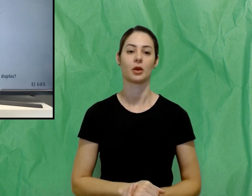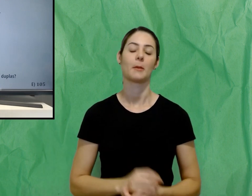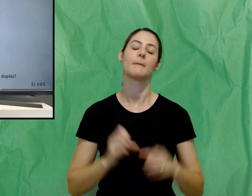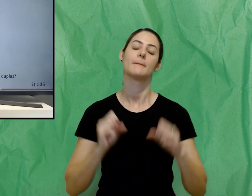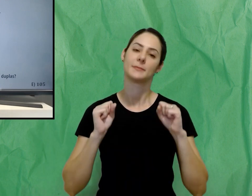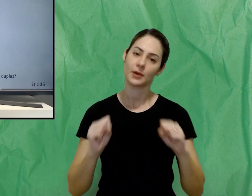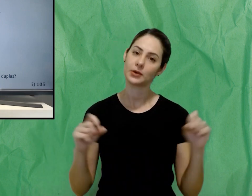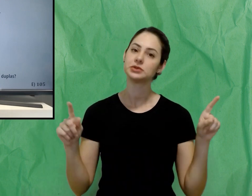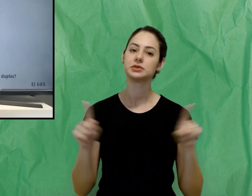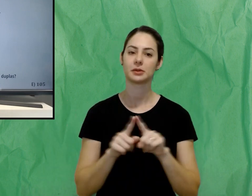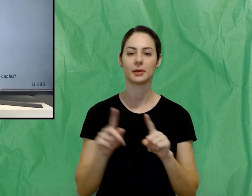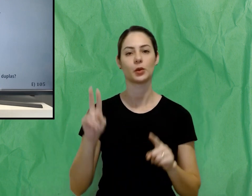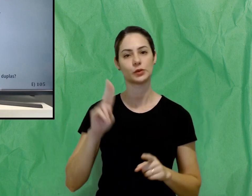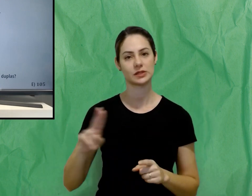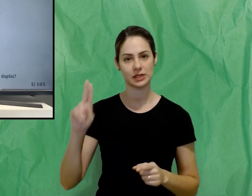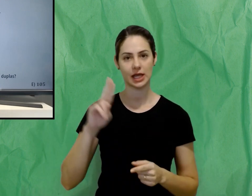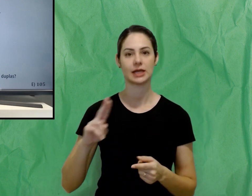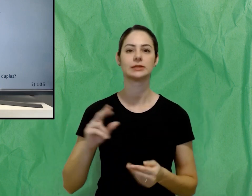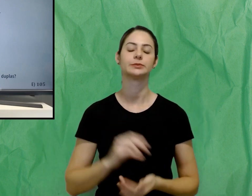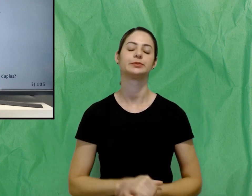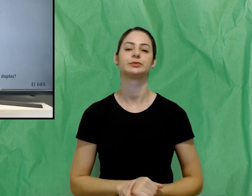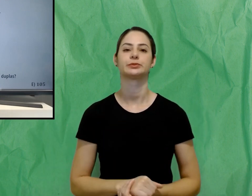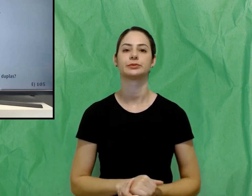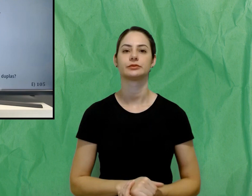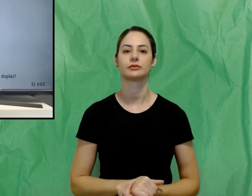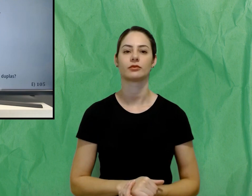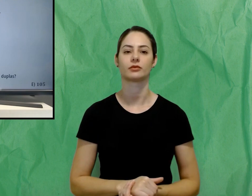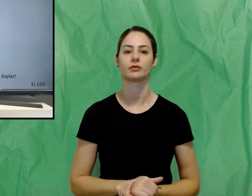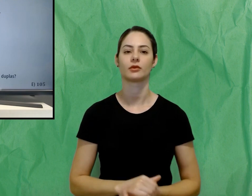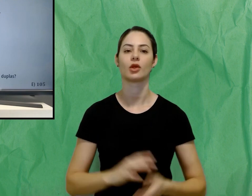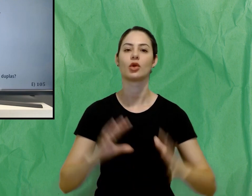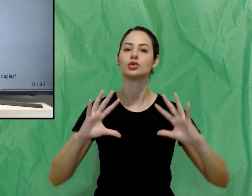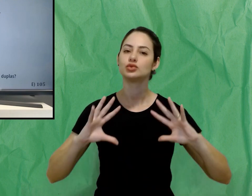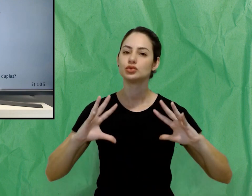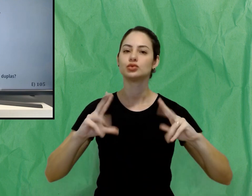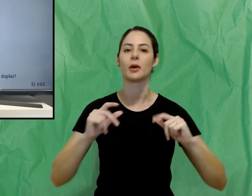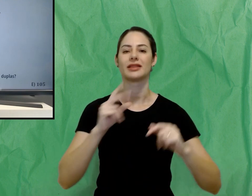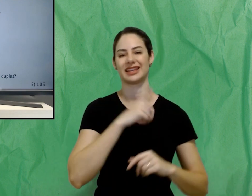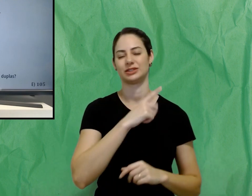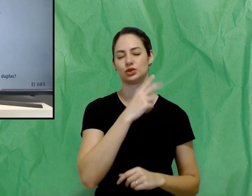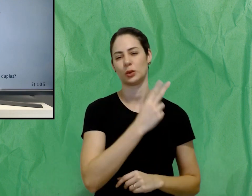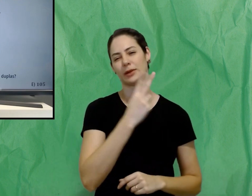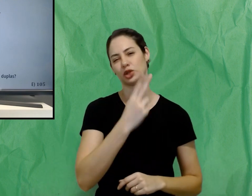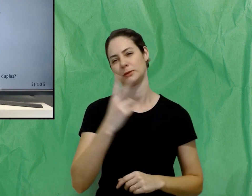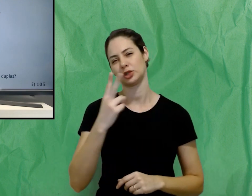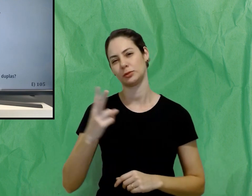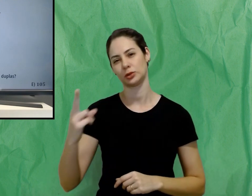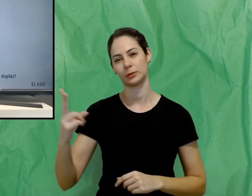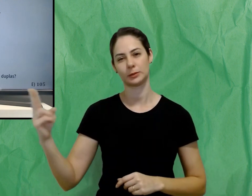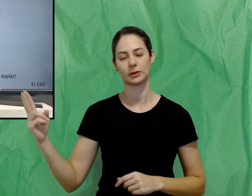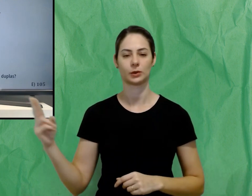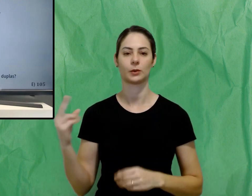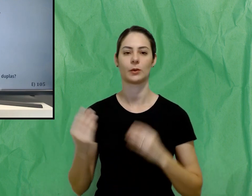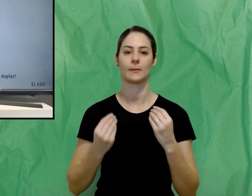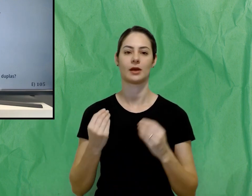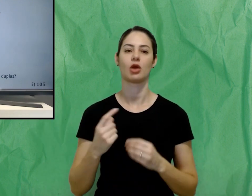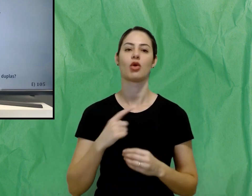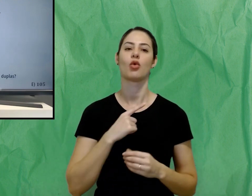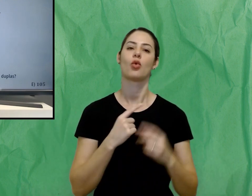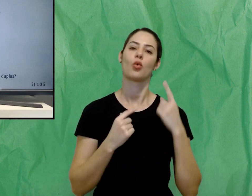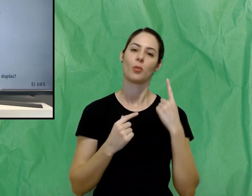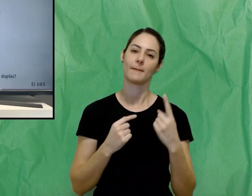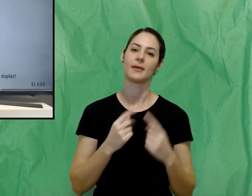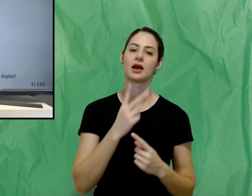utilizar uma configuração com todas as duplas formadas, inclusive uma dupla seria C1